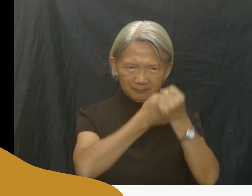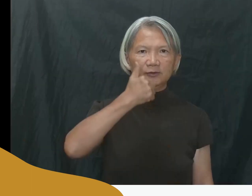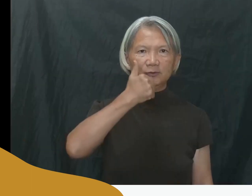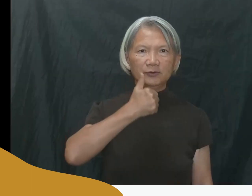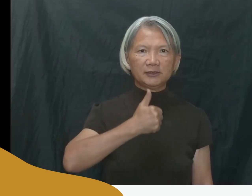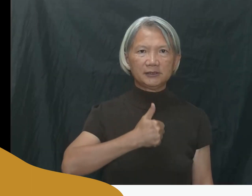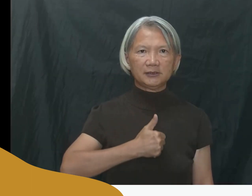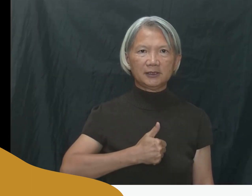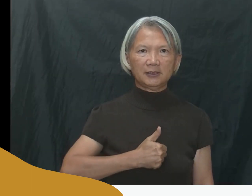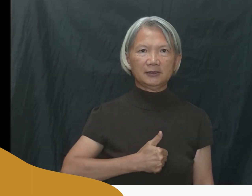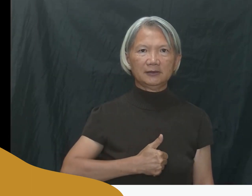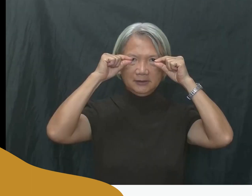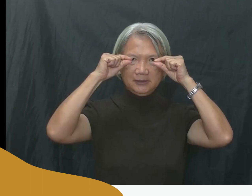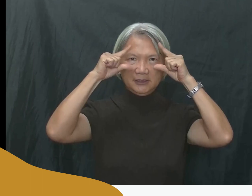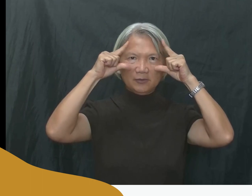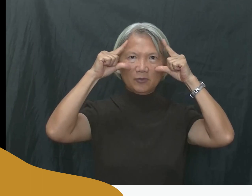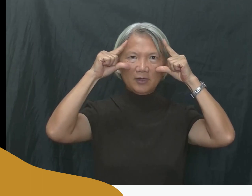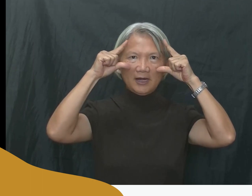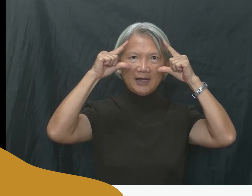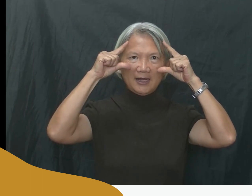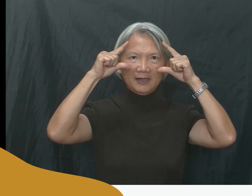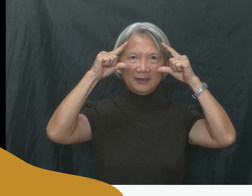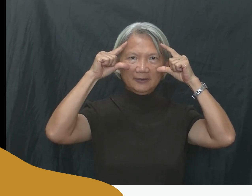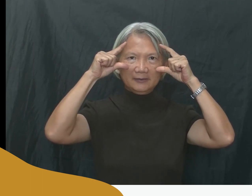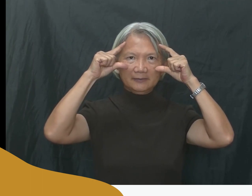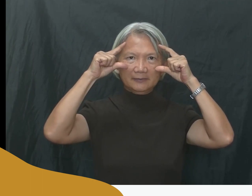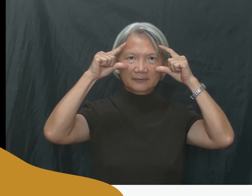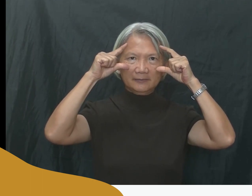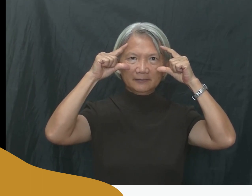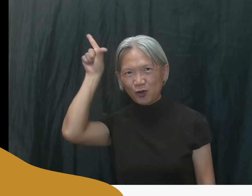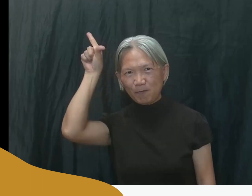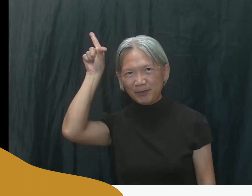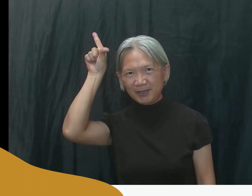独自的。醒过来，聪明。